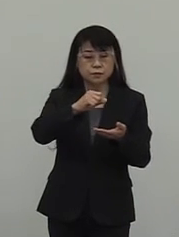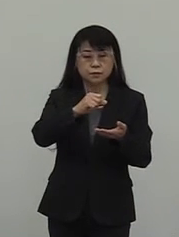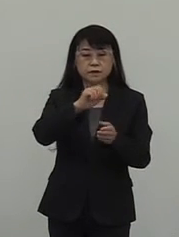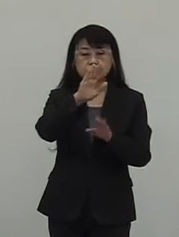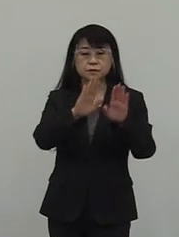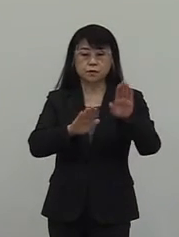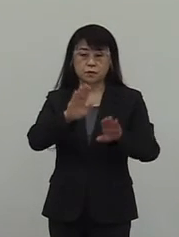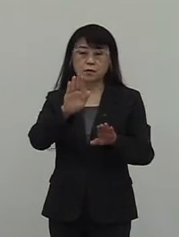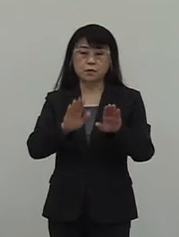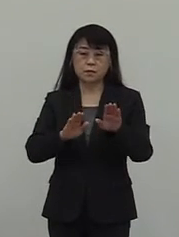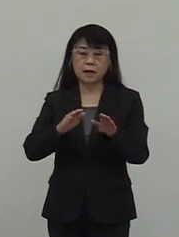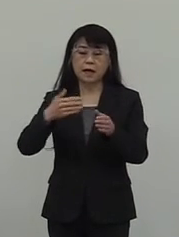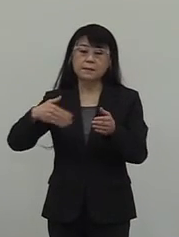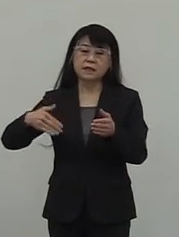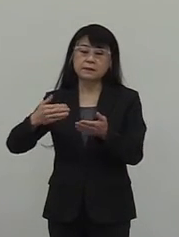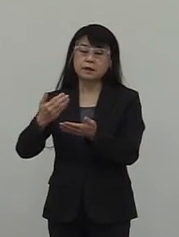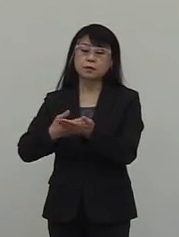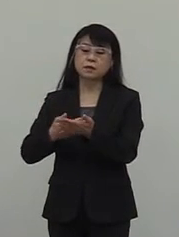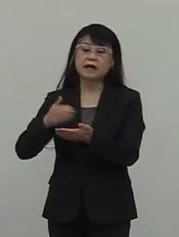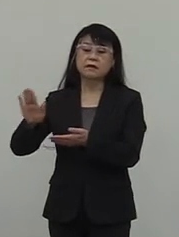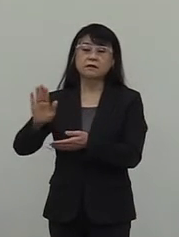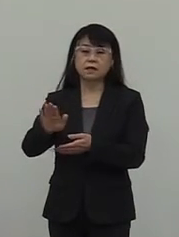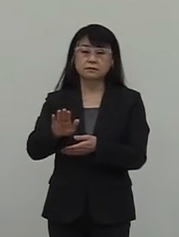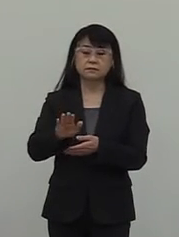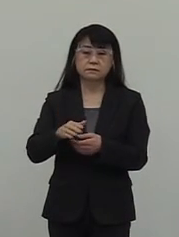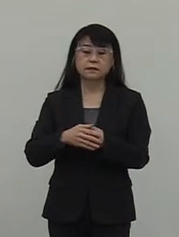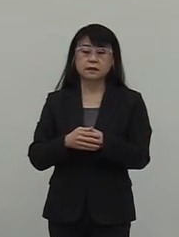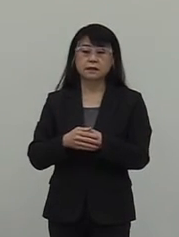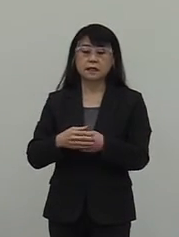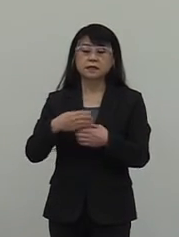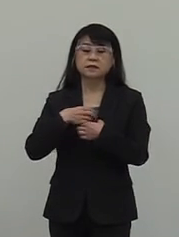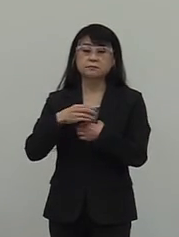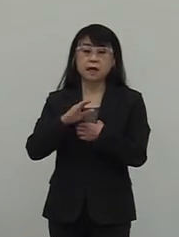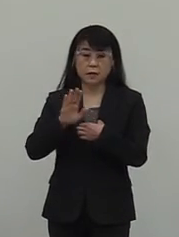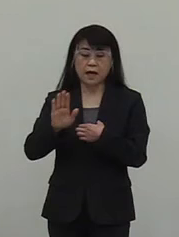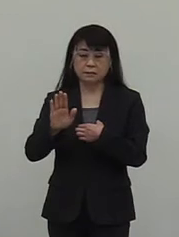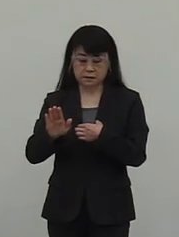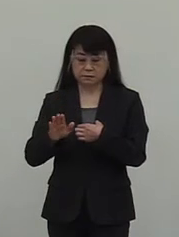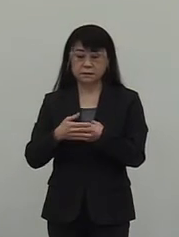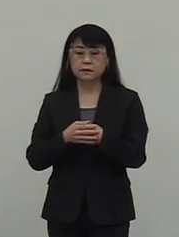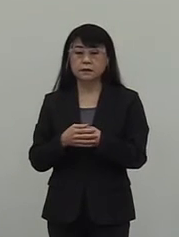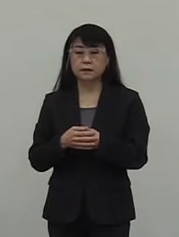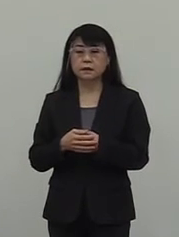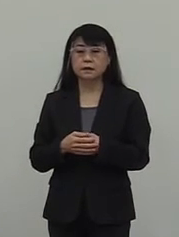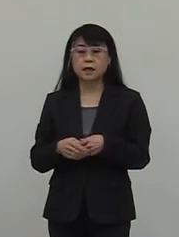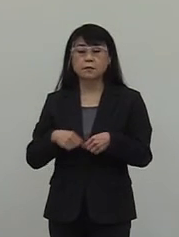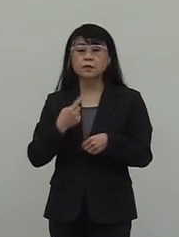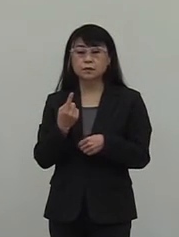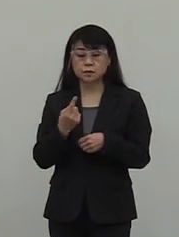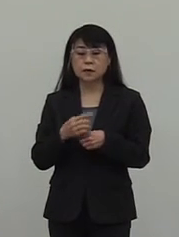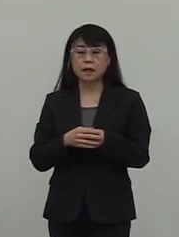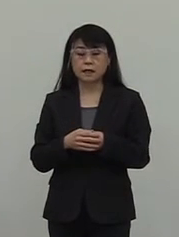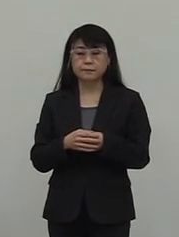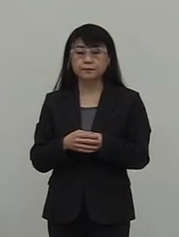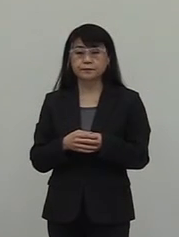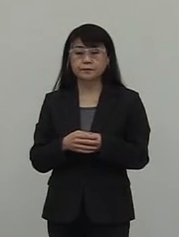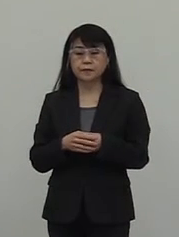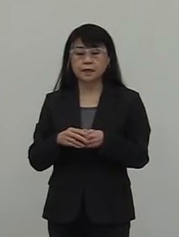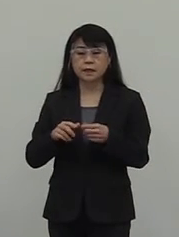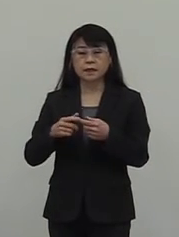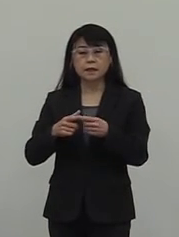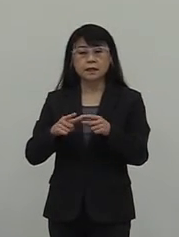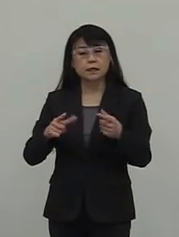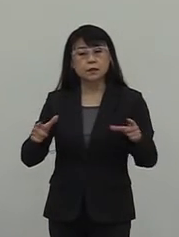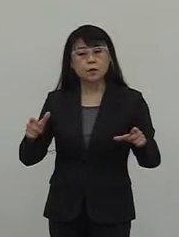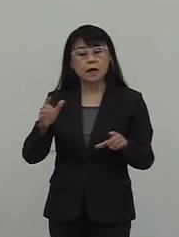傾向が一つあるということ、あとはもう一つはやはりこの間からお話しているようにですね、広がり方